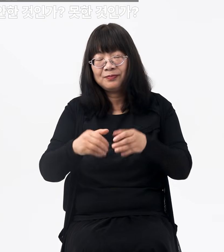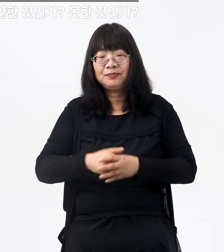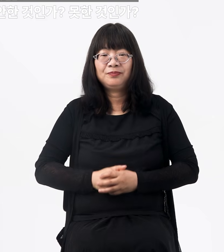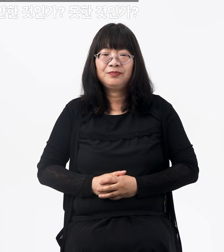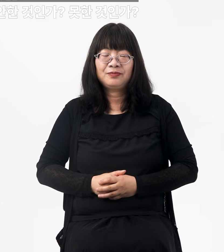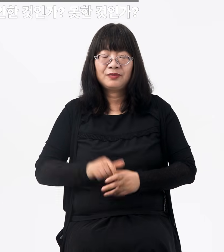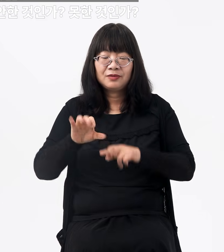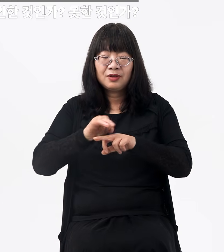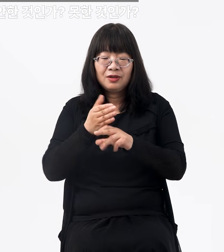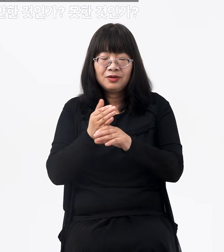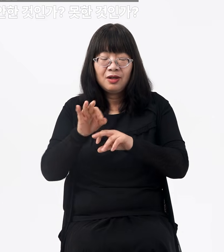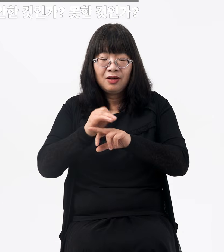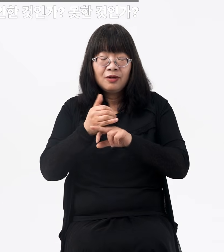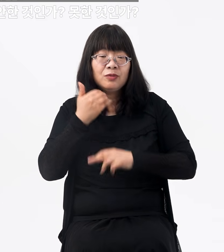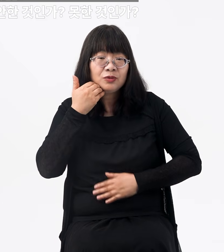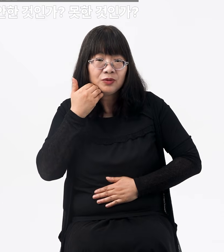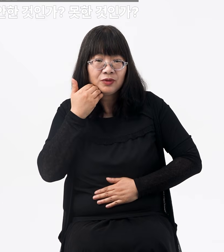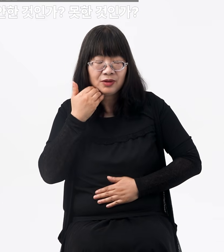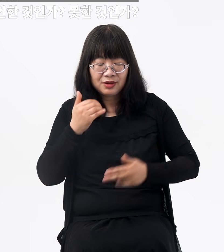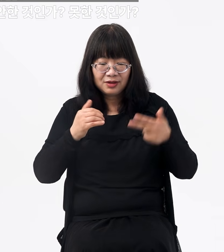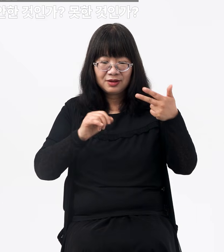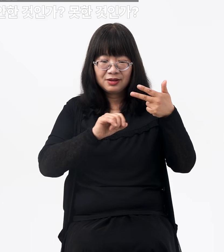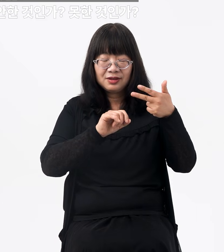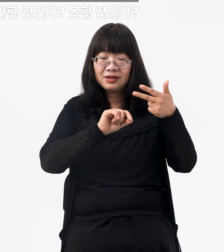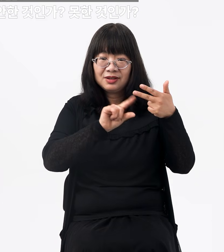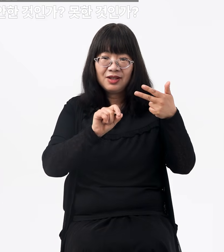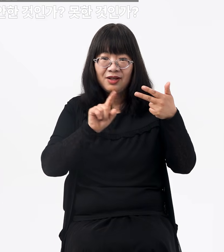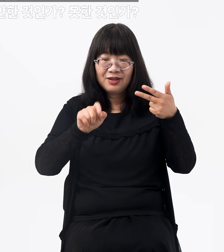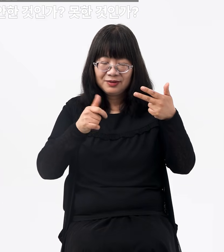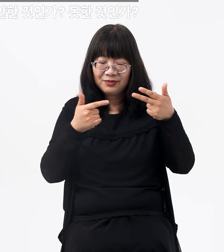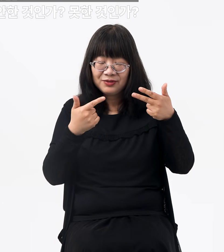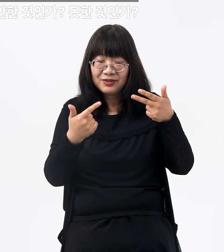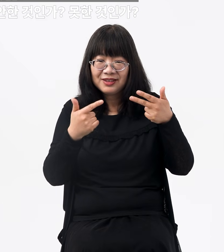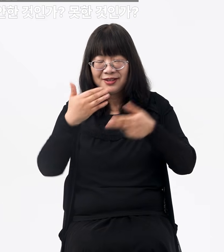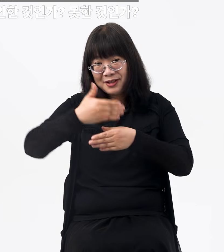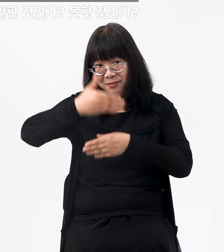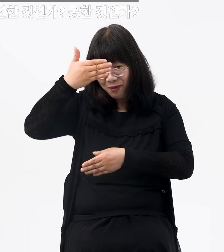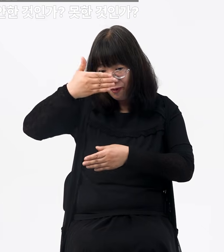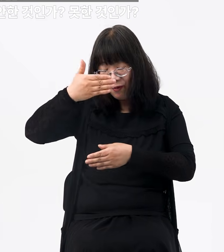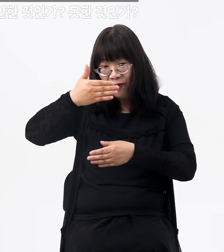Kings. 7월 16일 개봉합니다.